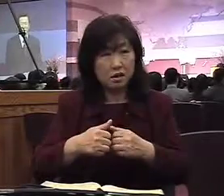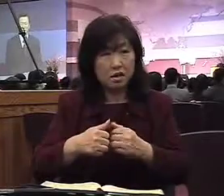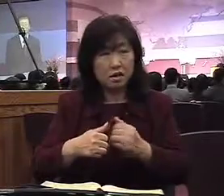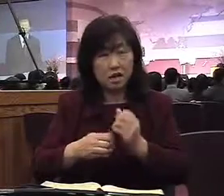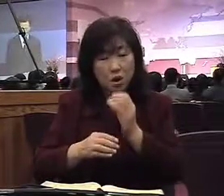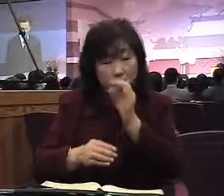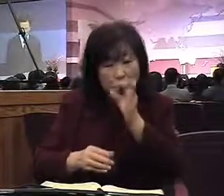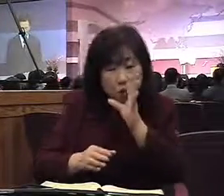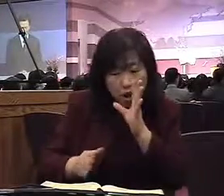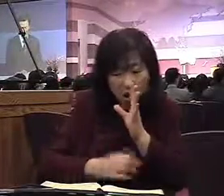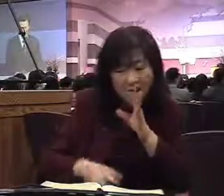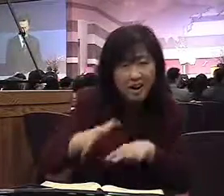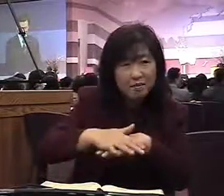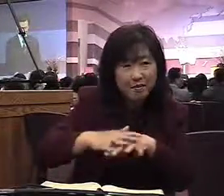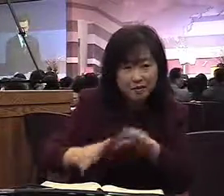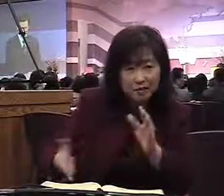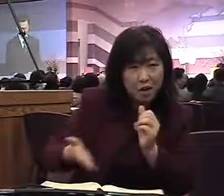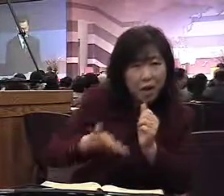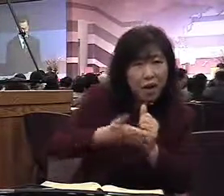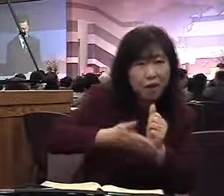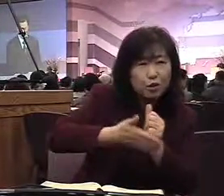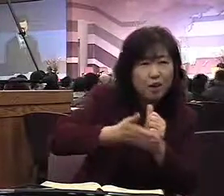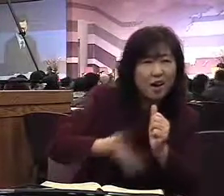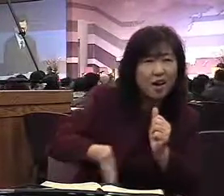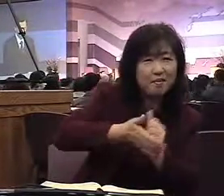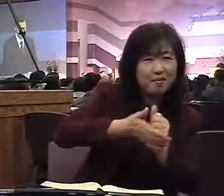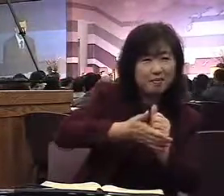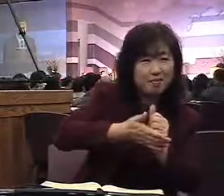구멍난 망대부터 메꿉시다. 한번 인사하겠습니다.